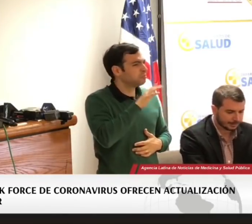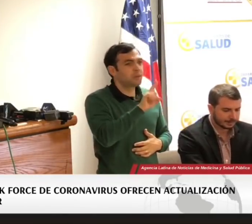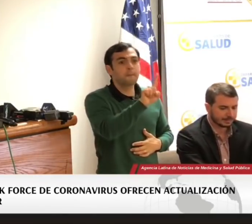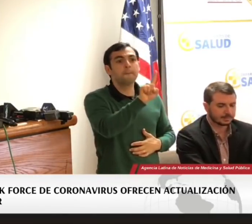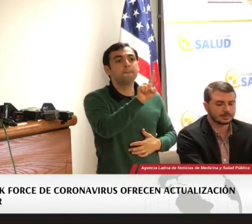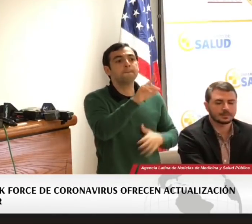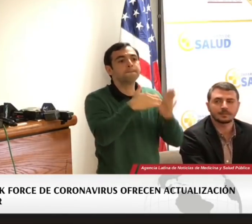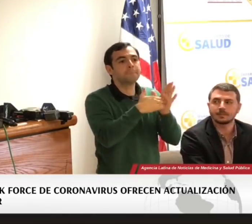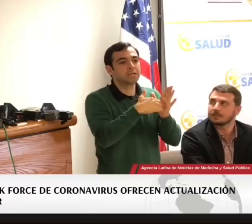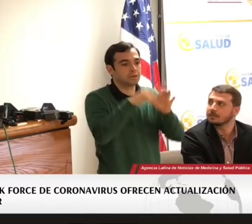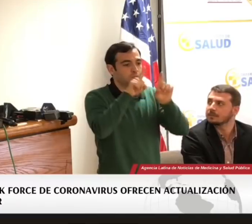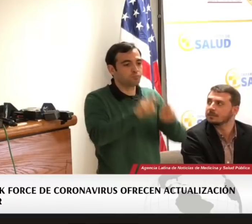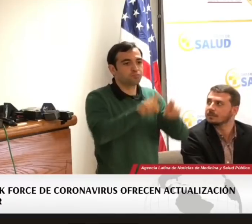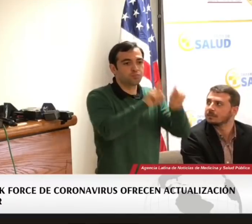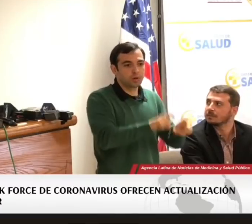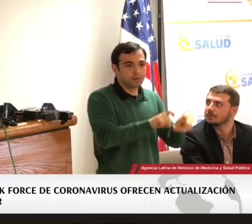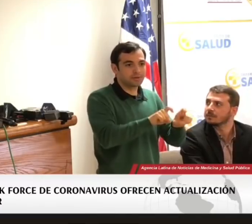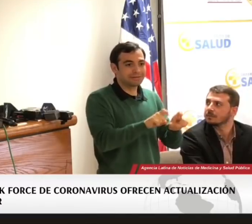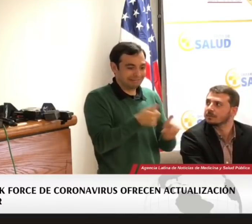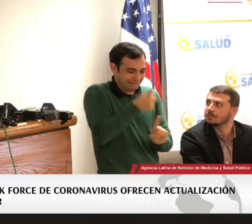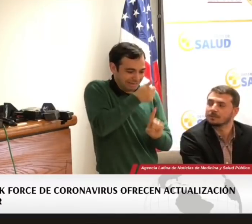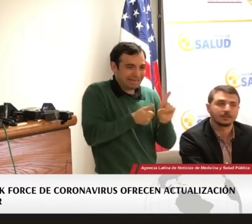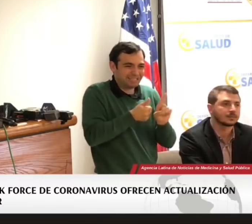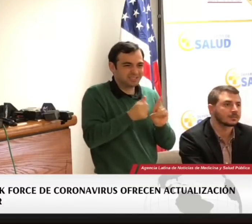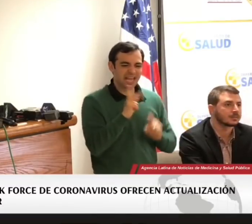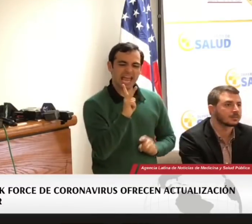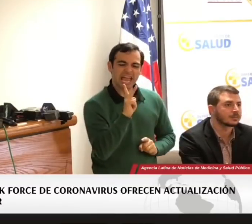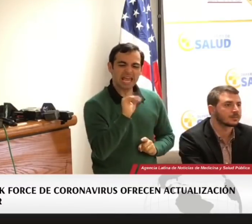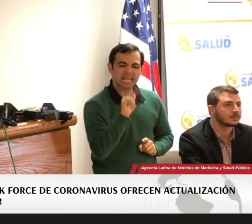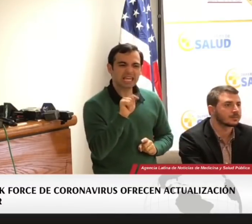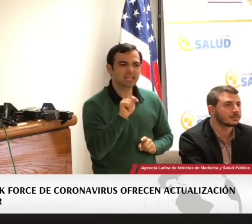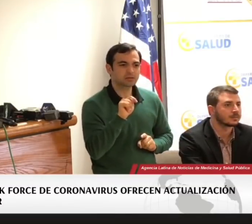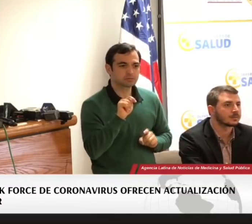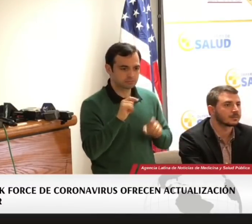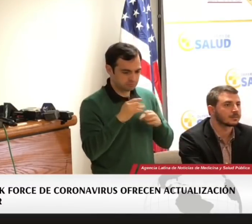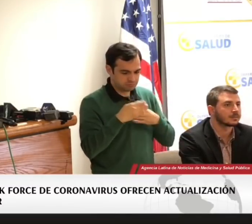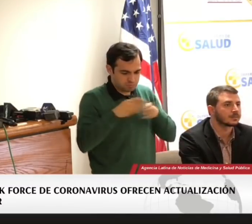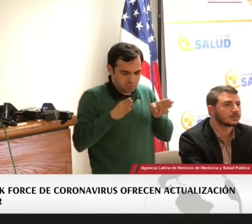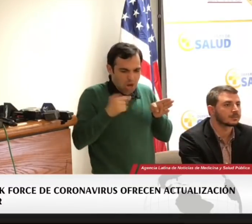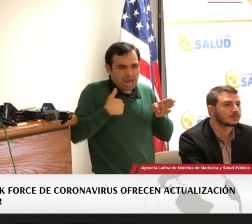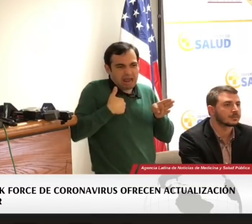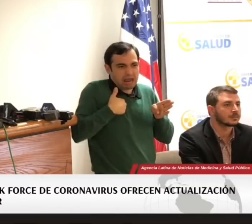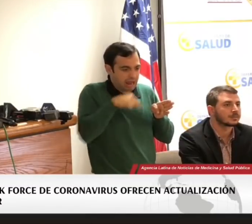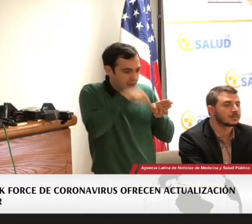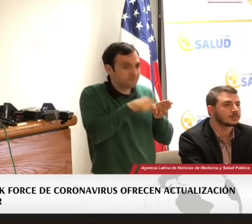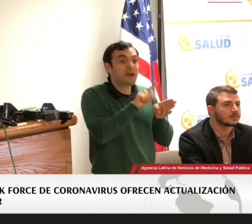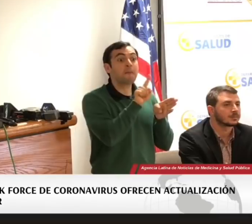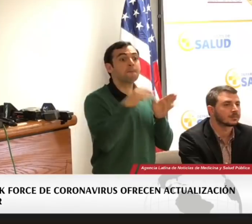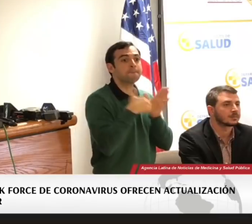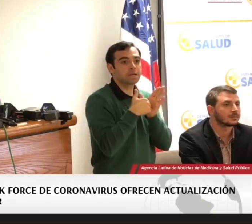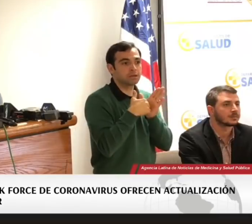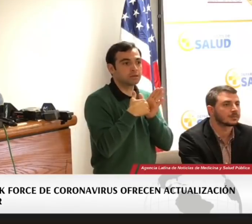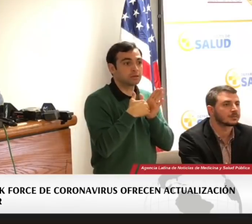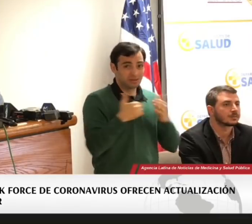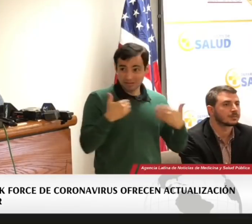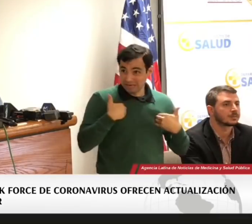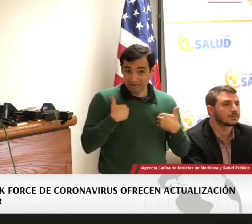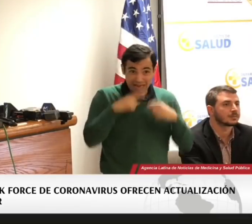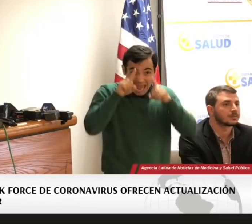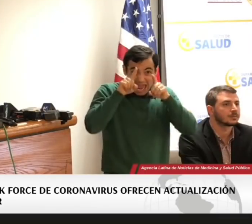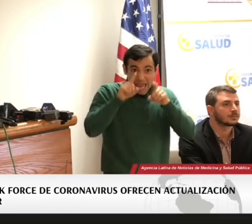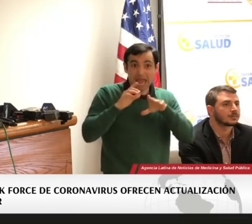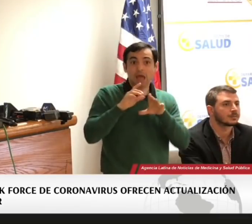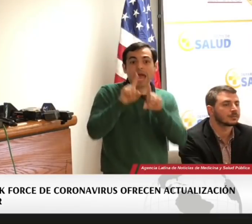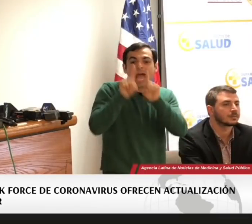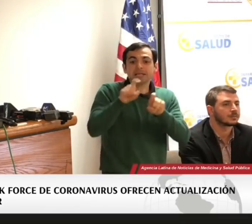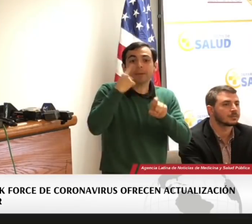mil pruebas. Cada kit se pueden hacer mil pruebas. ¿Mil pruebas tomando en cuenta los exámenes de proficiencia que